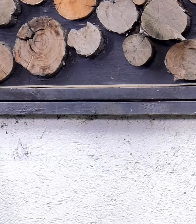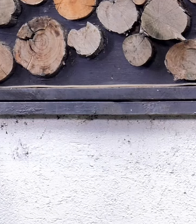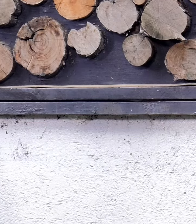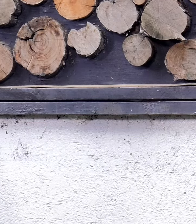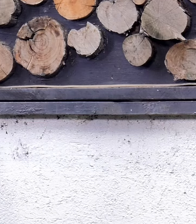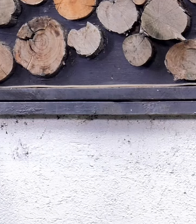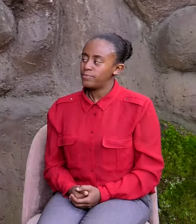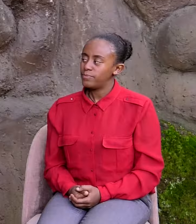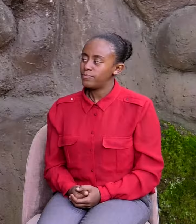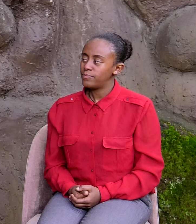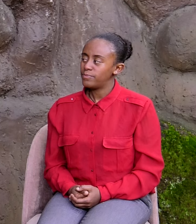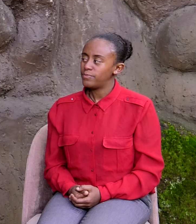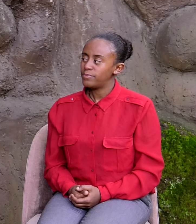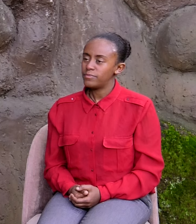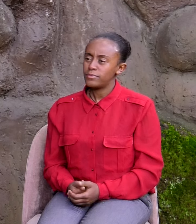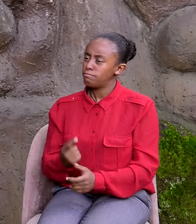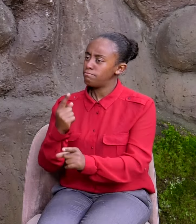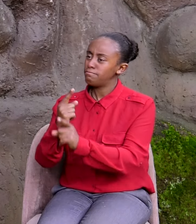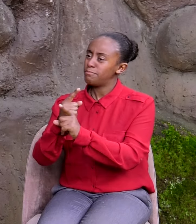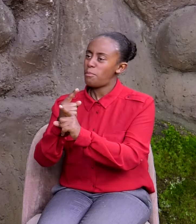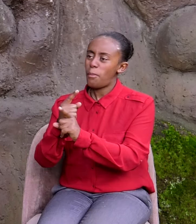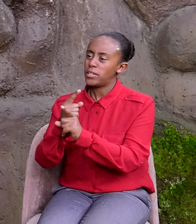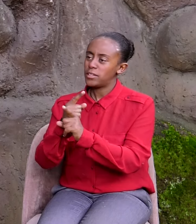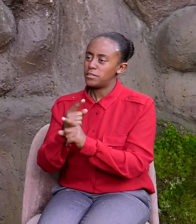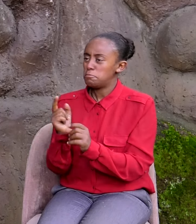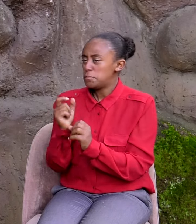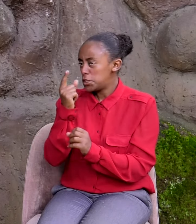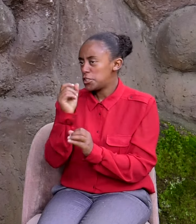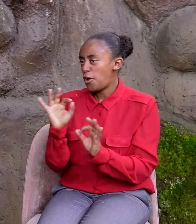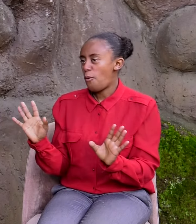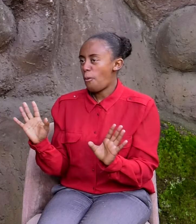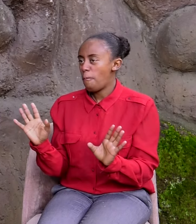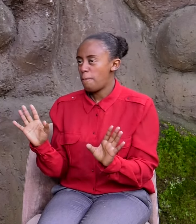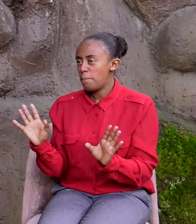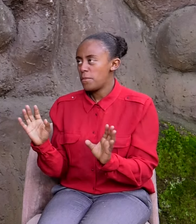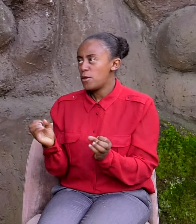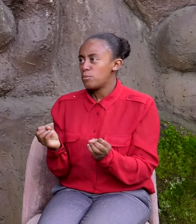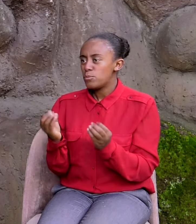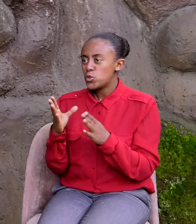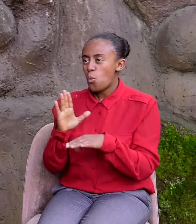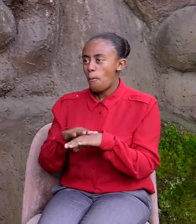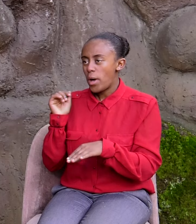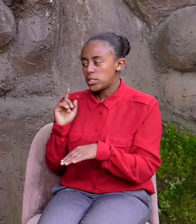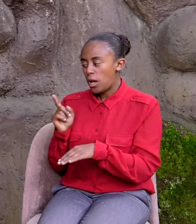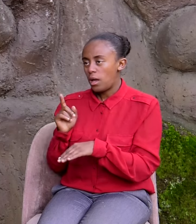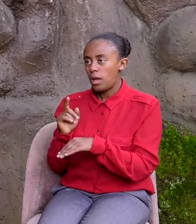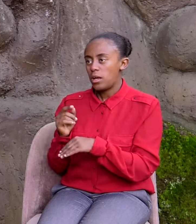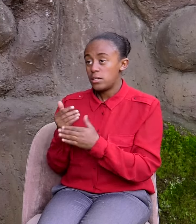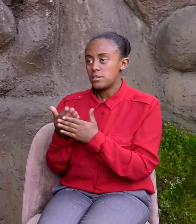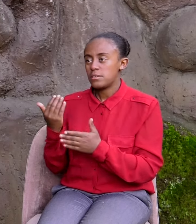አላጋጠመህም? በትክክል ምንም ጥርጥር የለውም። ብዙ ማስተንገቂያ